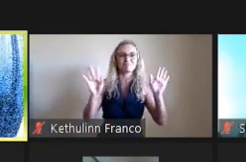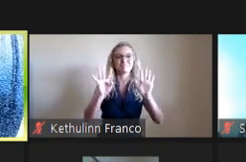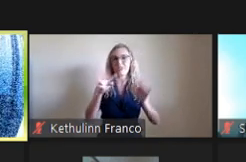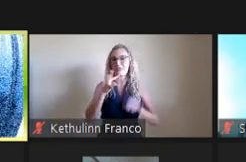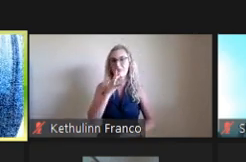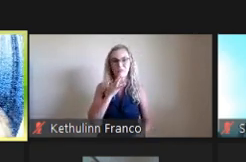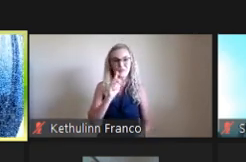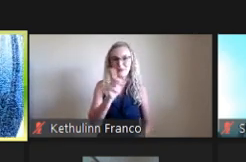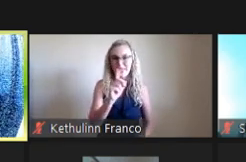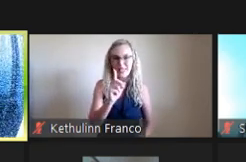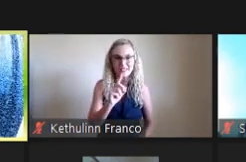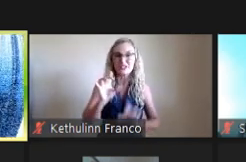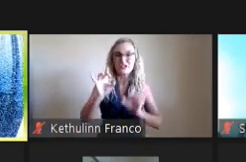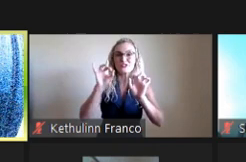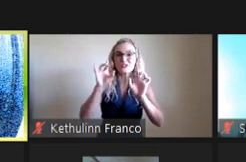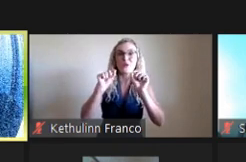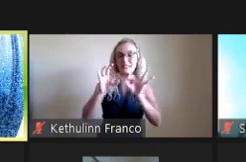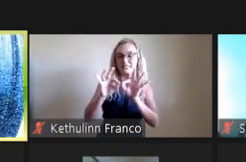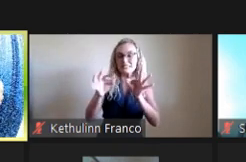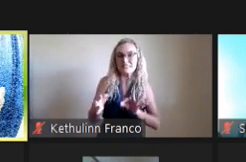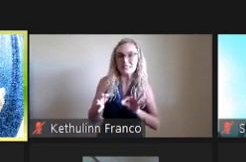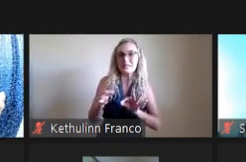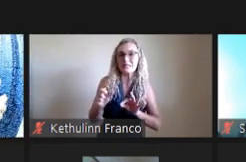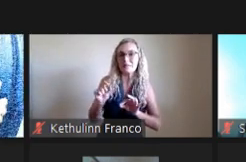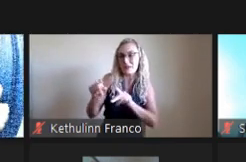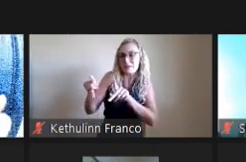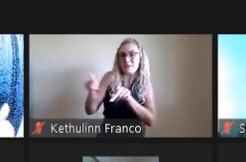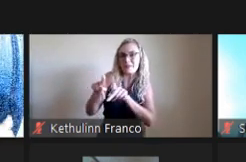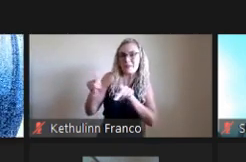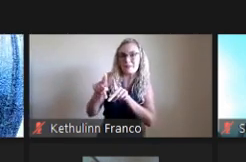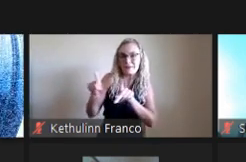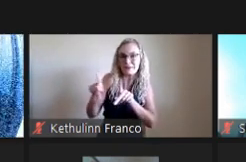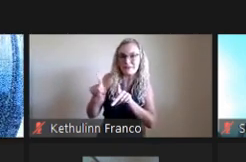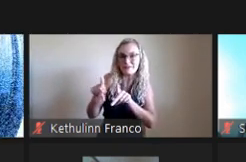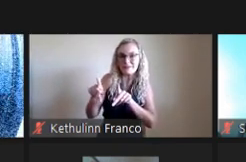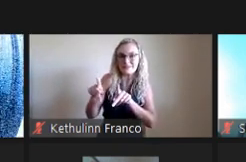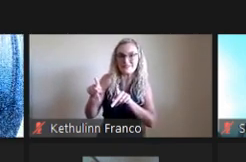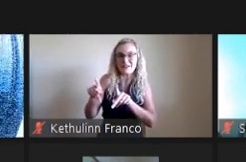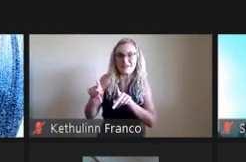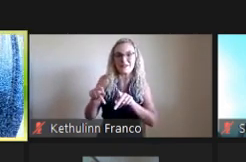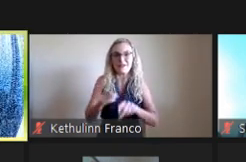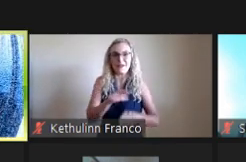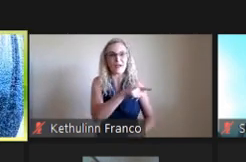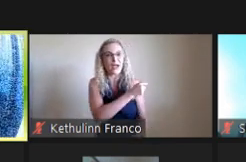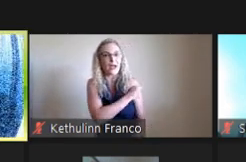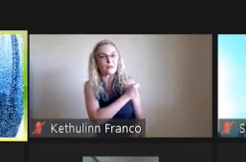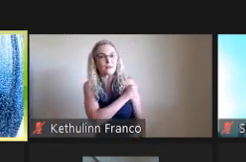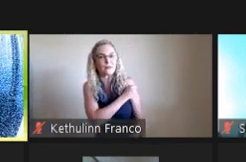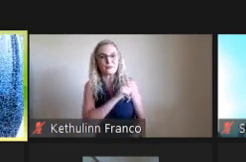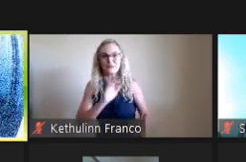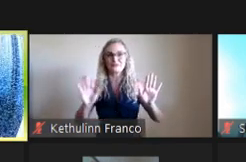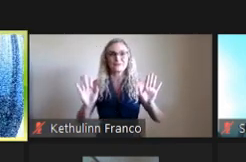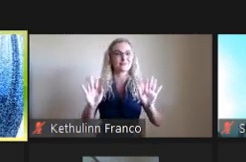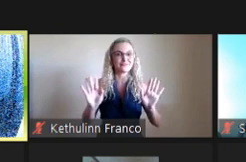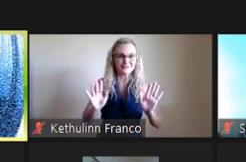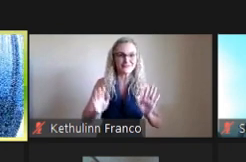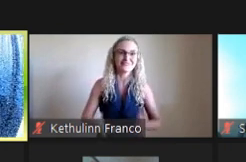bem rápido, uma experiência, até mesmo foi na cidade de Vânia,